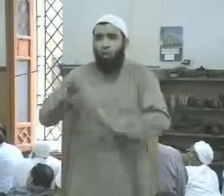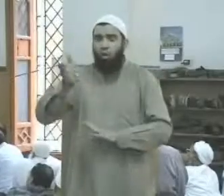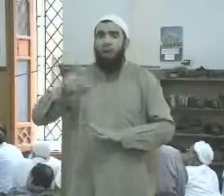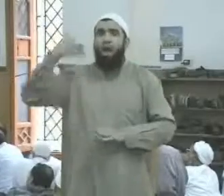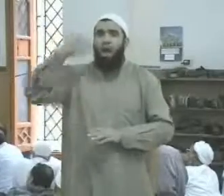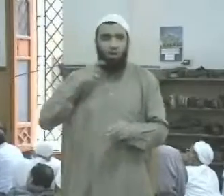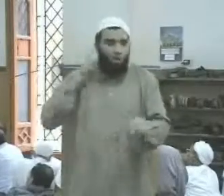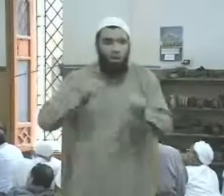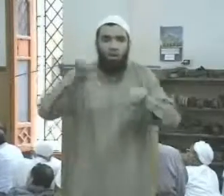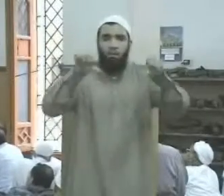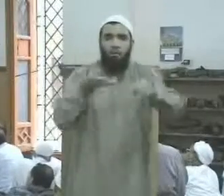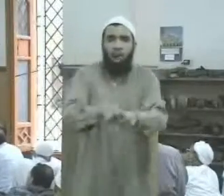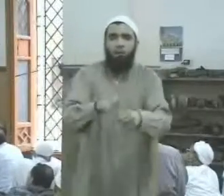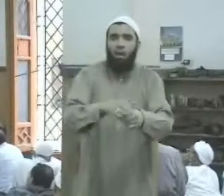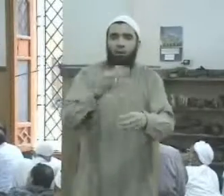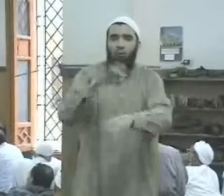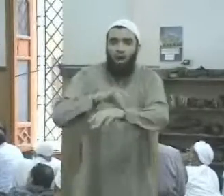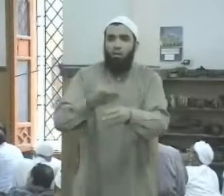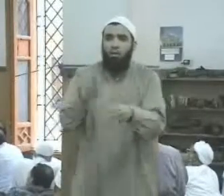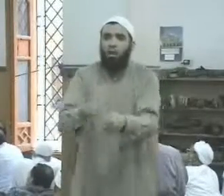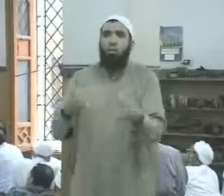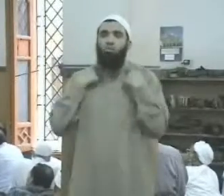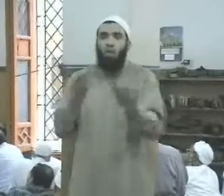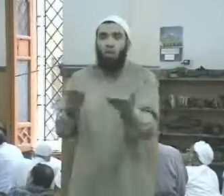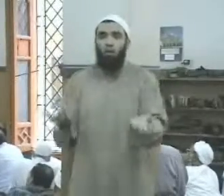مسبقا؟ حتى ولو ذاكر الولد